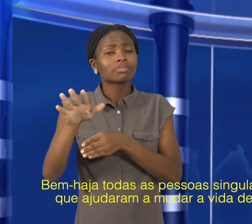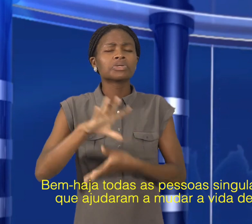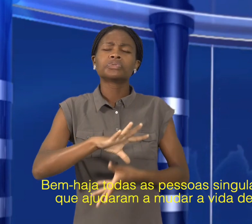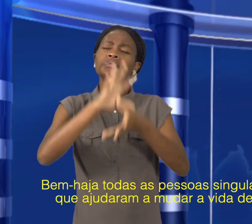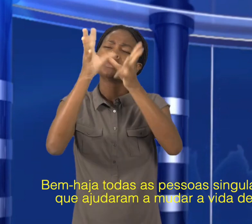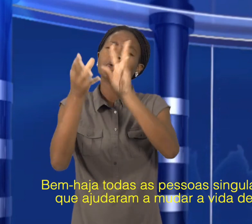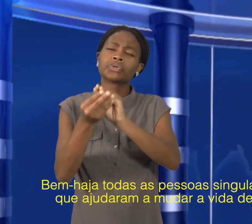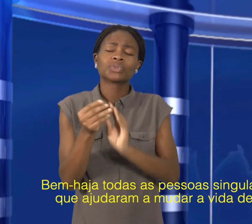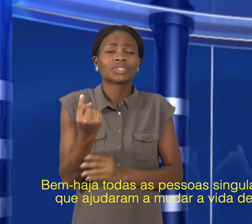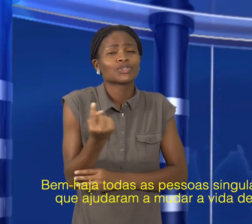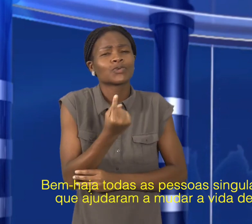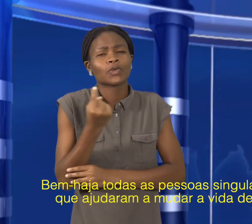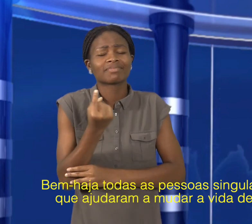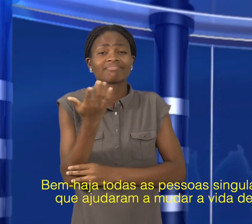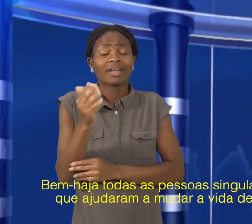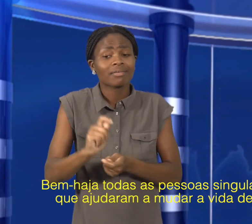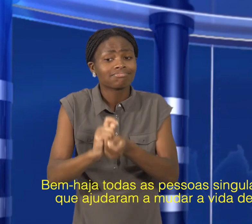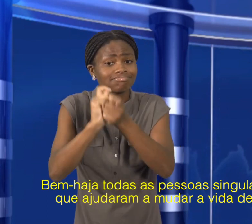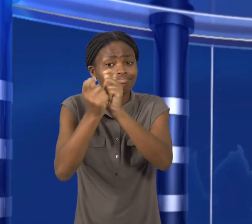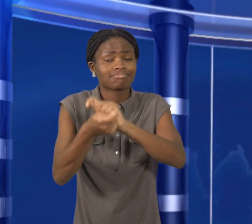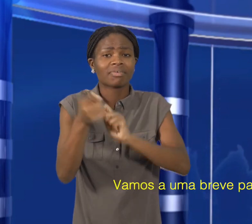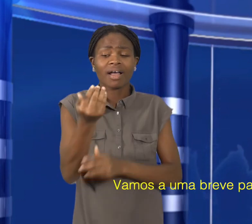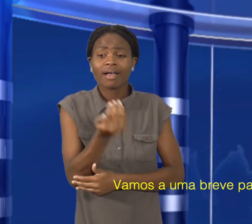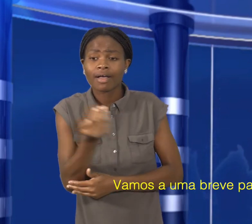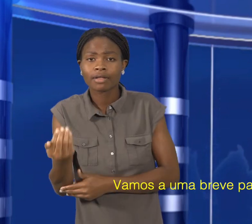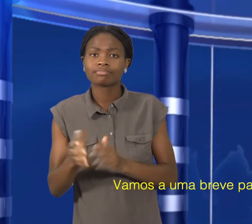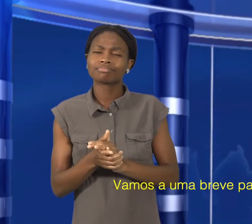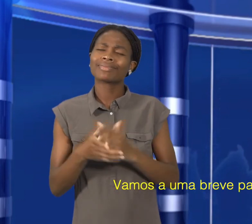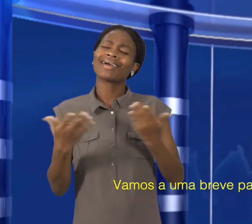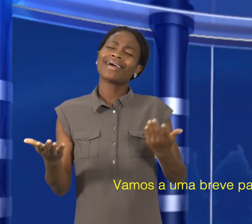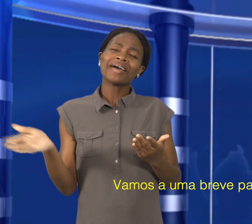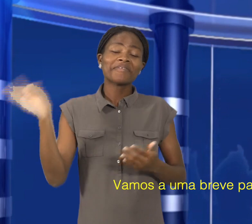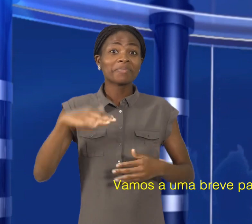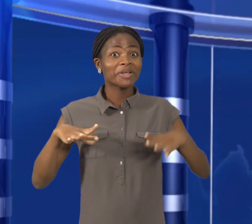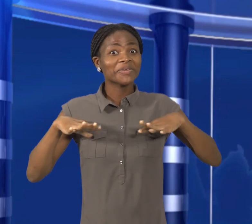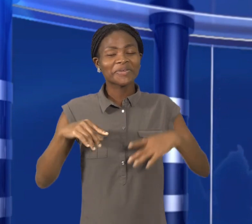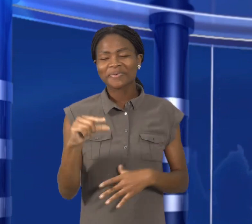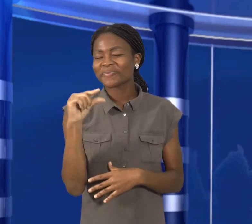coletivas que ajudaram a mudar a vida destas crianças. Vamos a uma breve pausa.